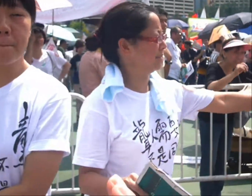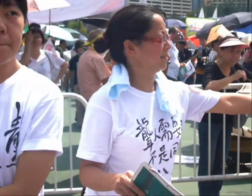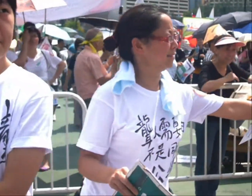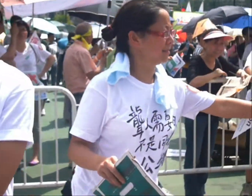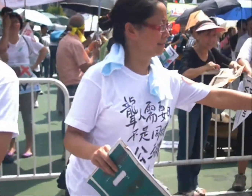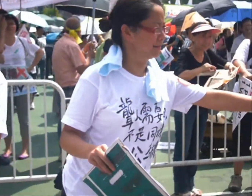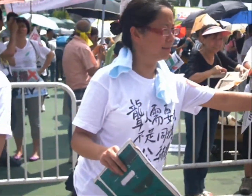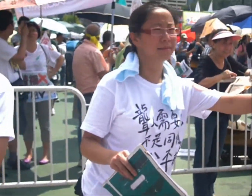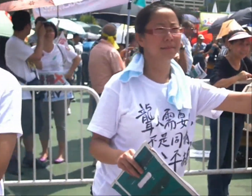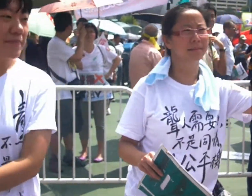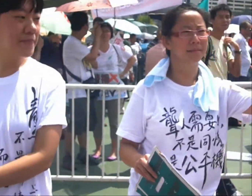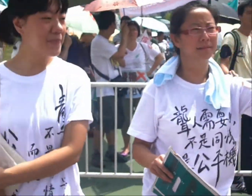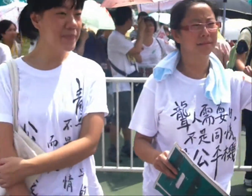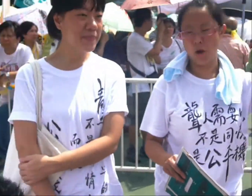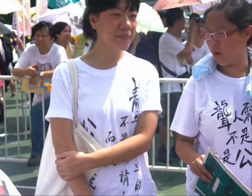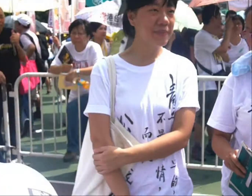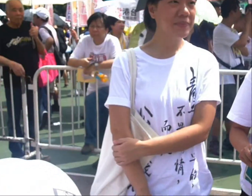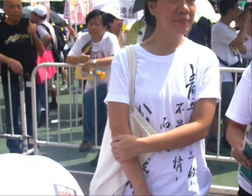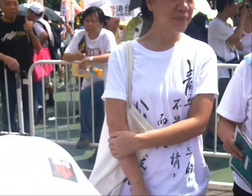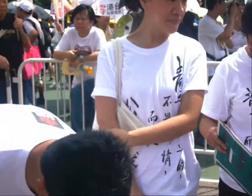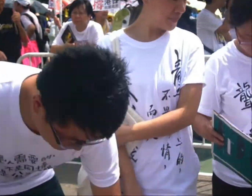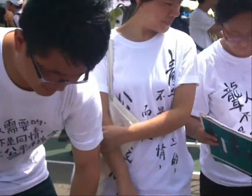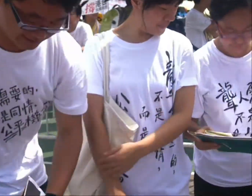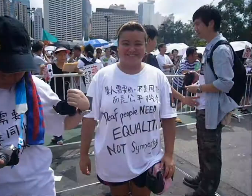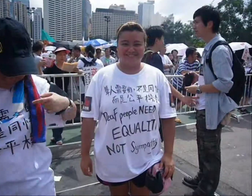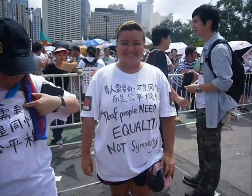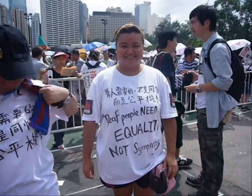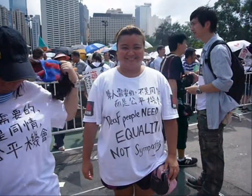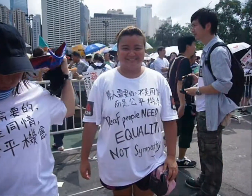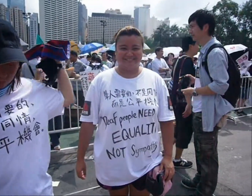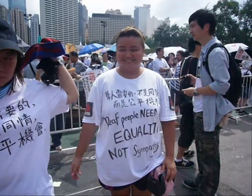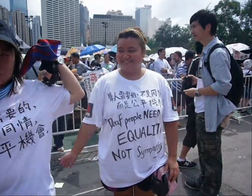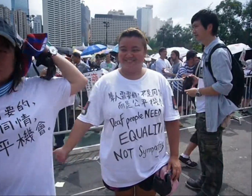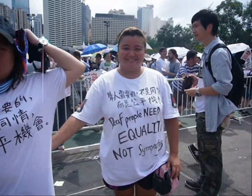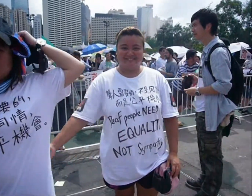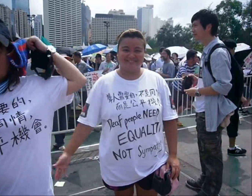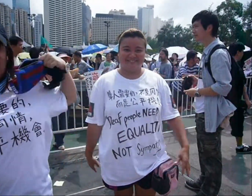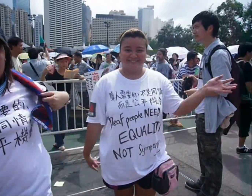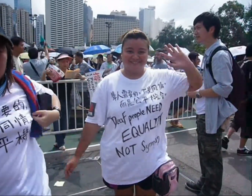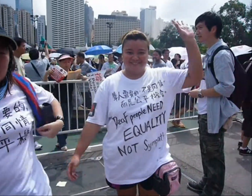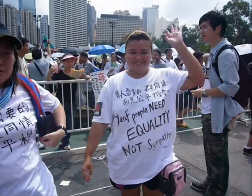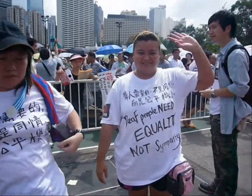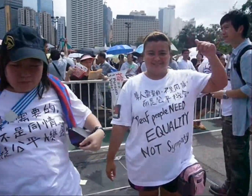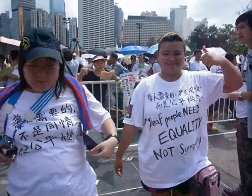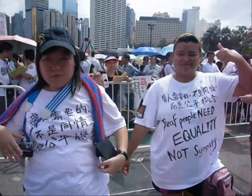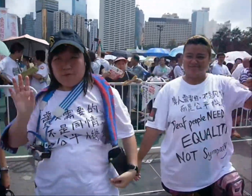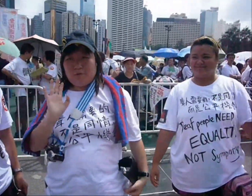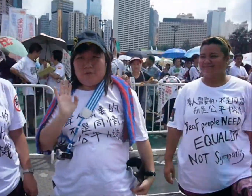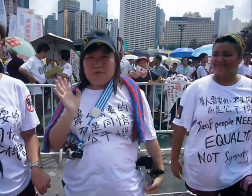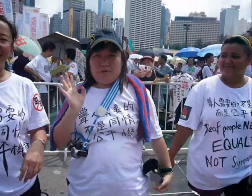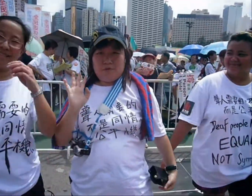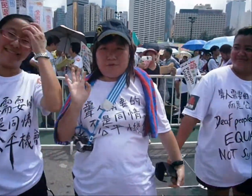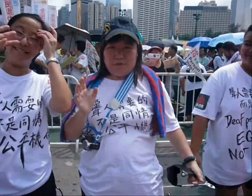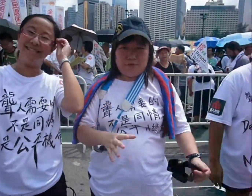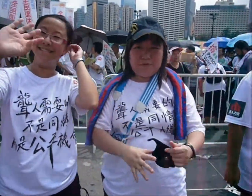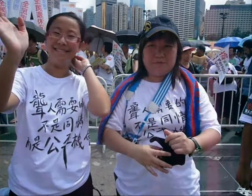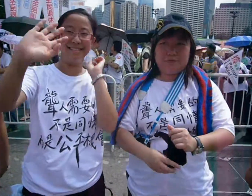我諗咧，警察咧可能咧唔想聽到樂器原因。 公共事業為真理洗家。